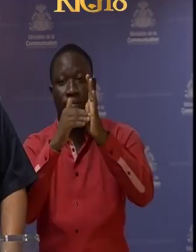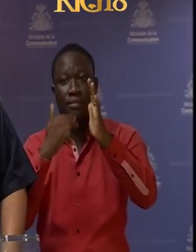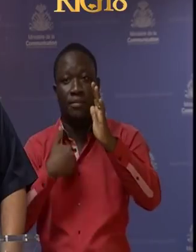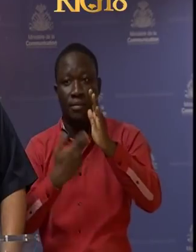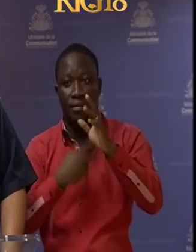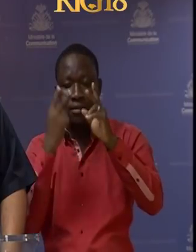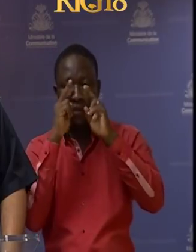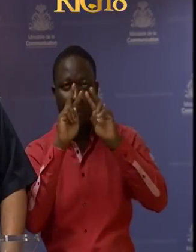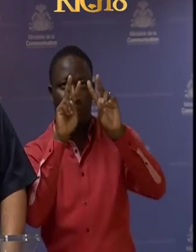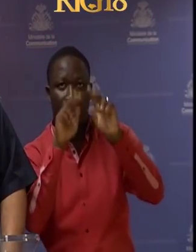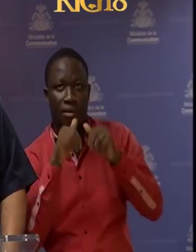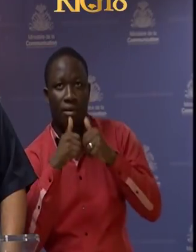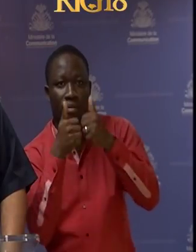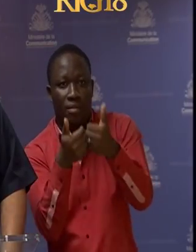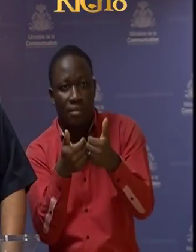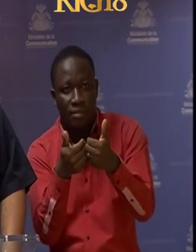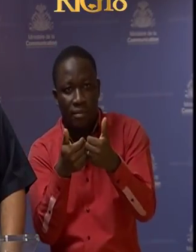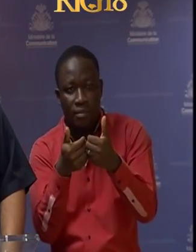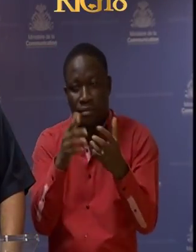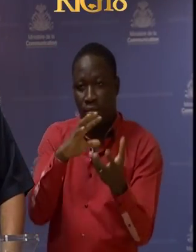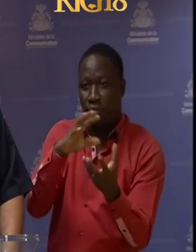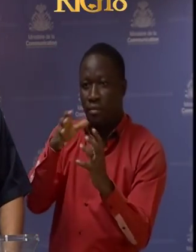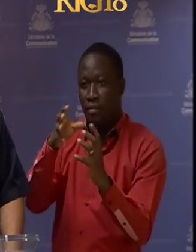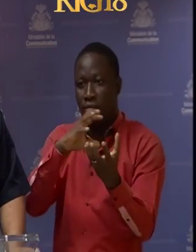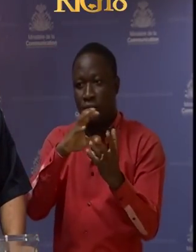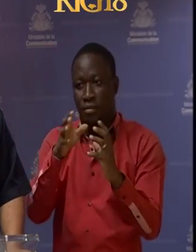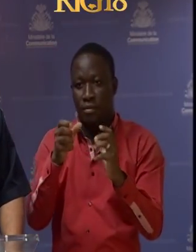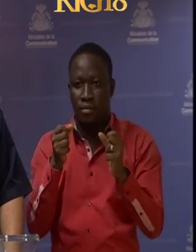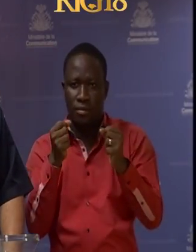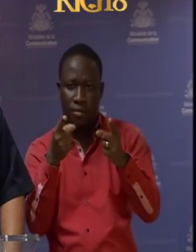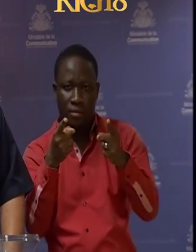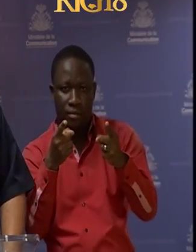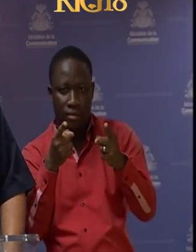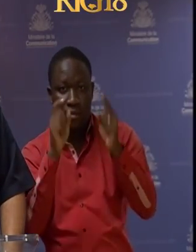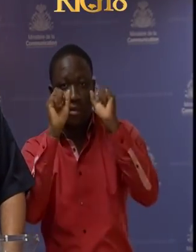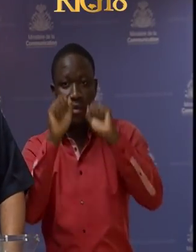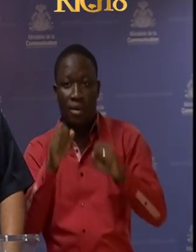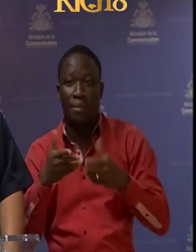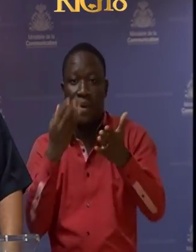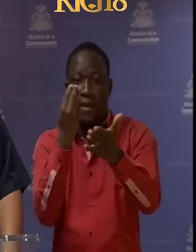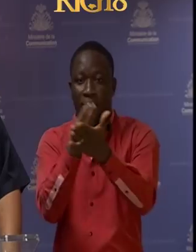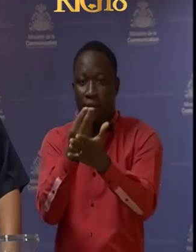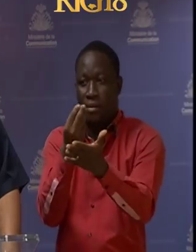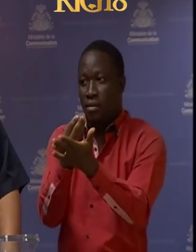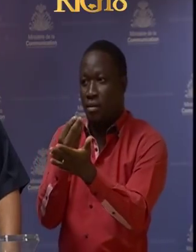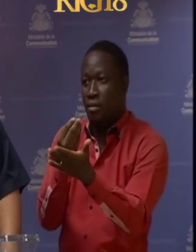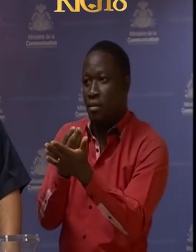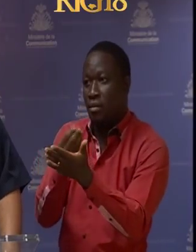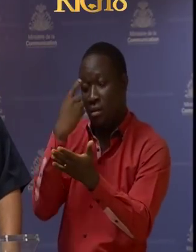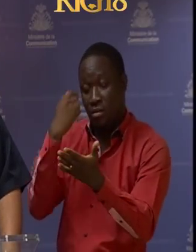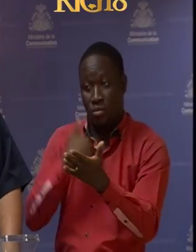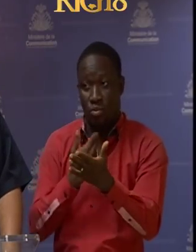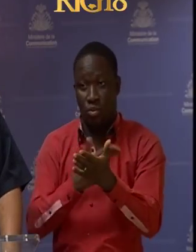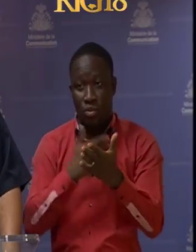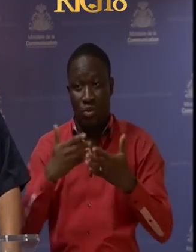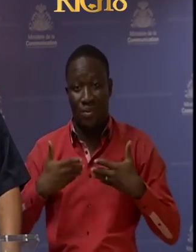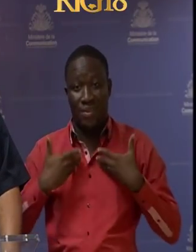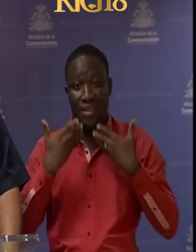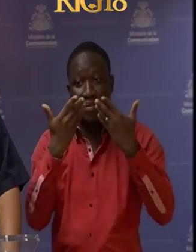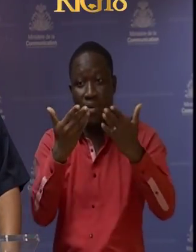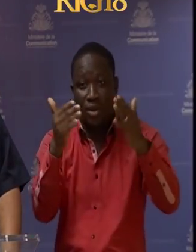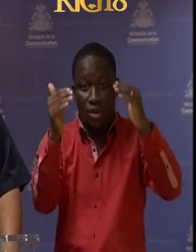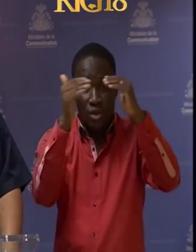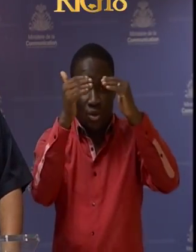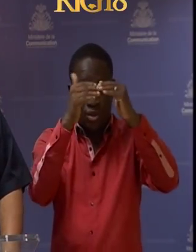n'a regardé comment de façon concrète nous ta capable dégager des fonds pour nous ta bail au